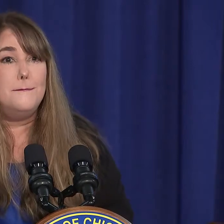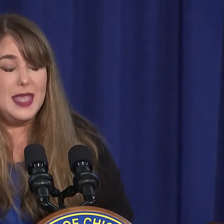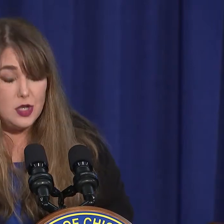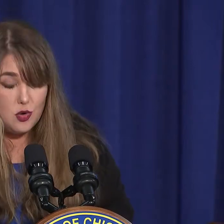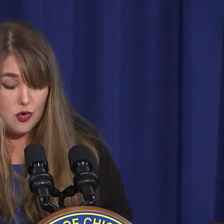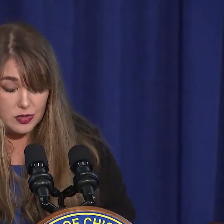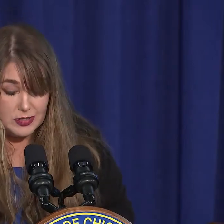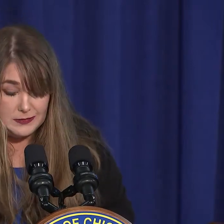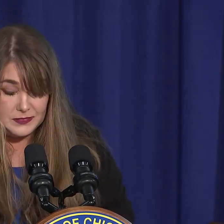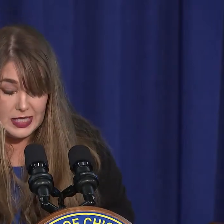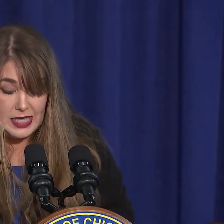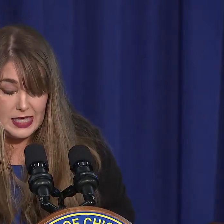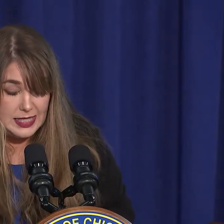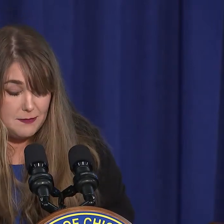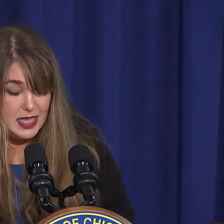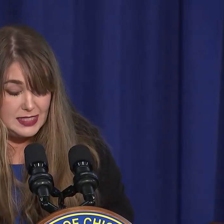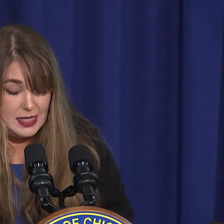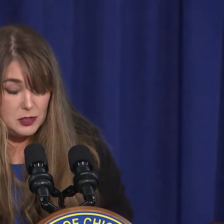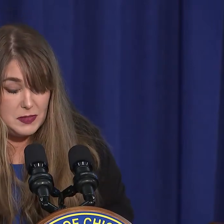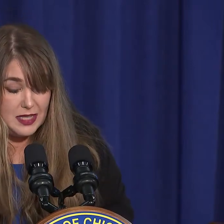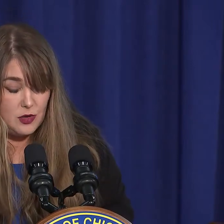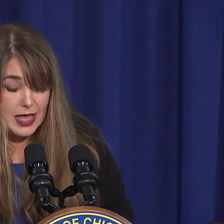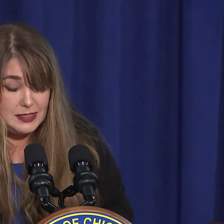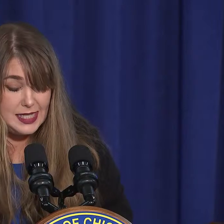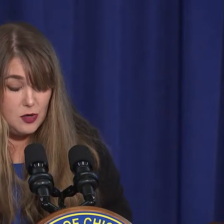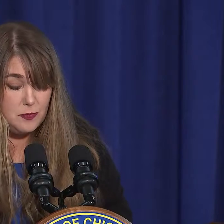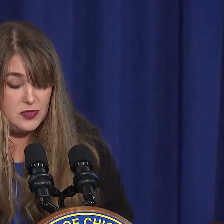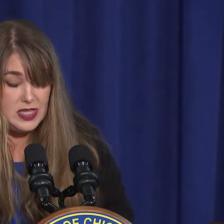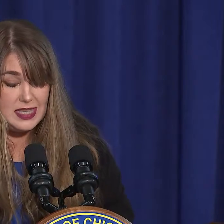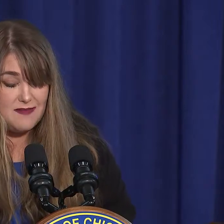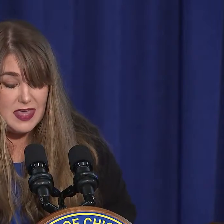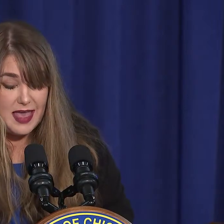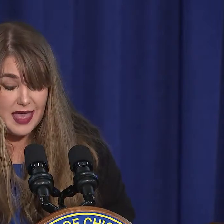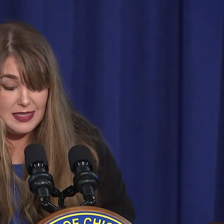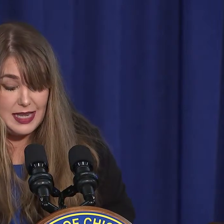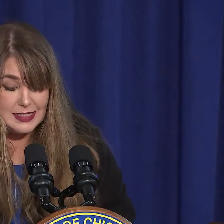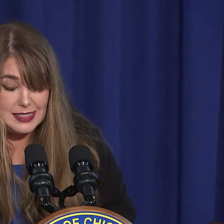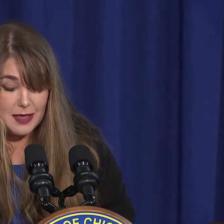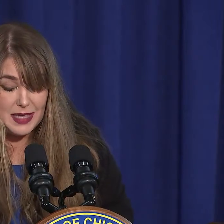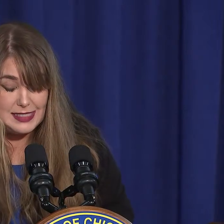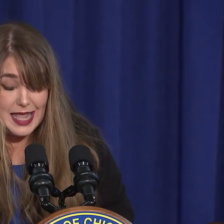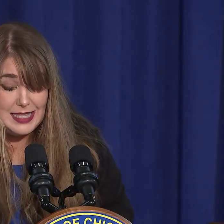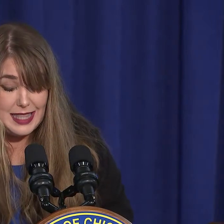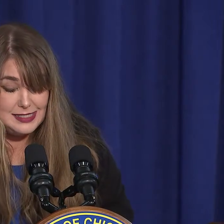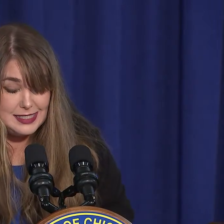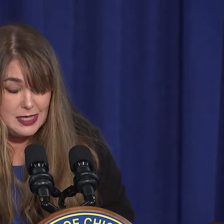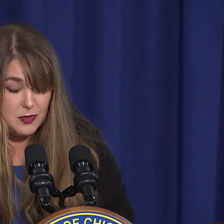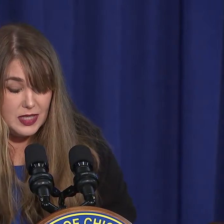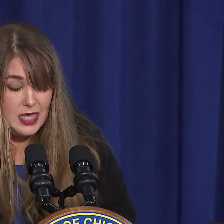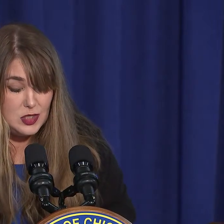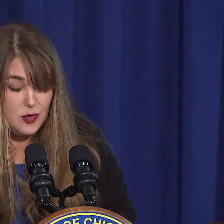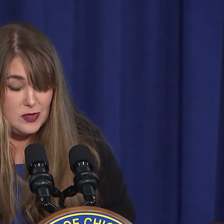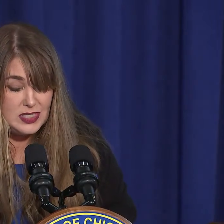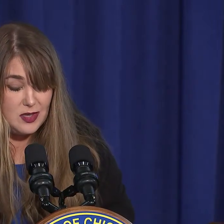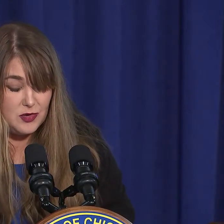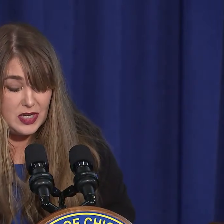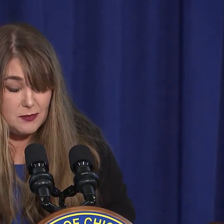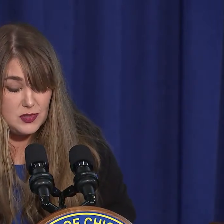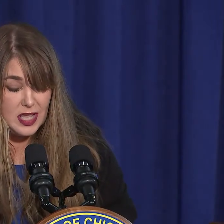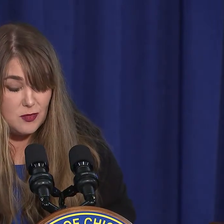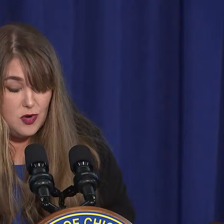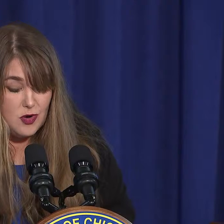comunitario menor. También estamos mirando la seropositividad y las camas de intensivo. Y hoy